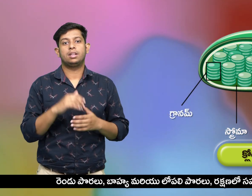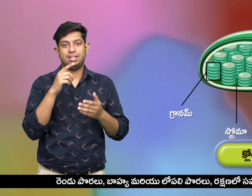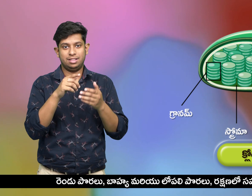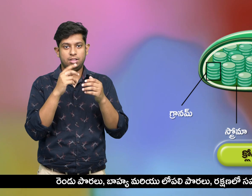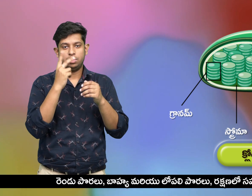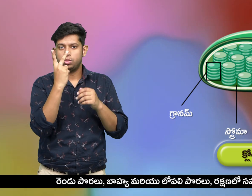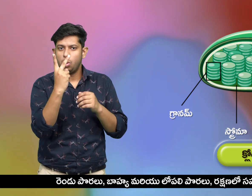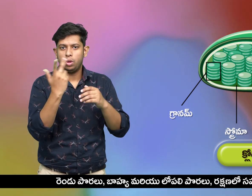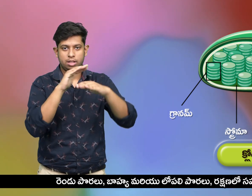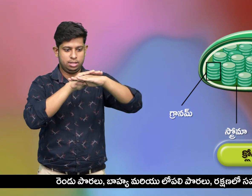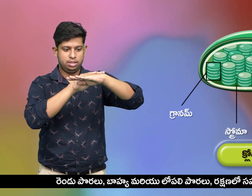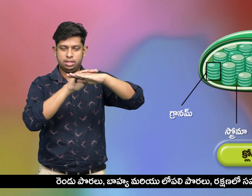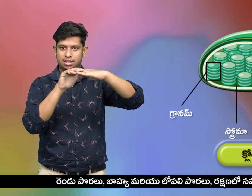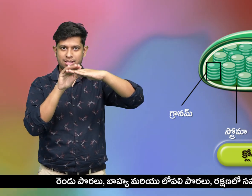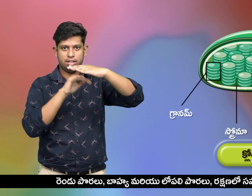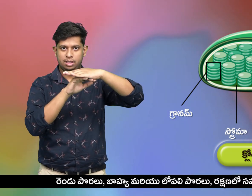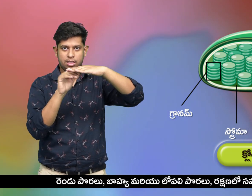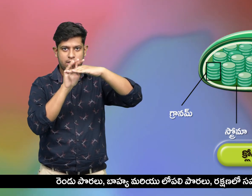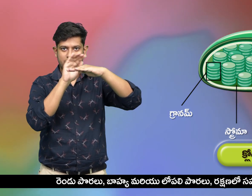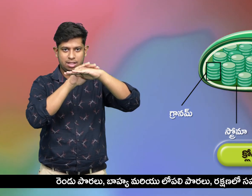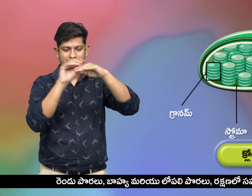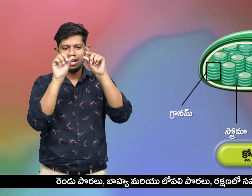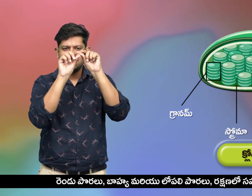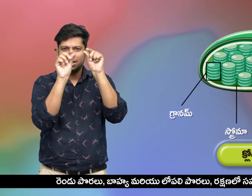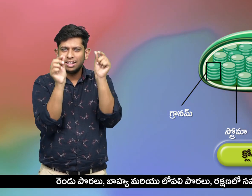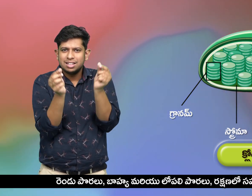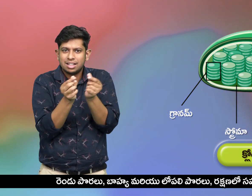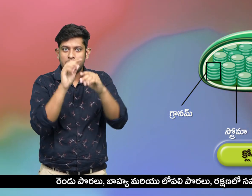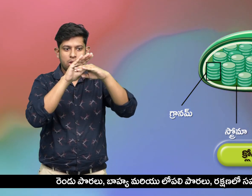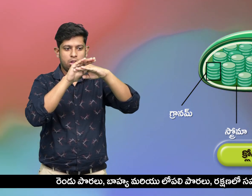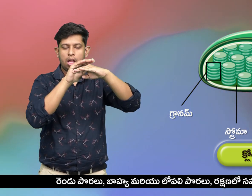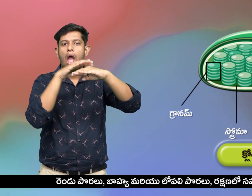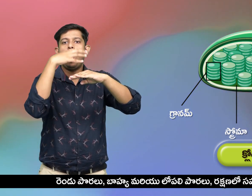2 పొరలు, బాహ్య మరియు లోపలి పొరలు, రక్షణలో సహాయపడతాయి.